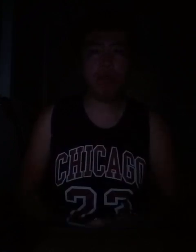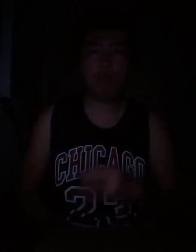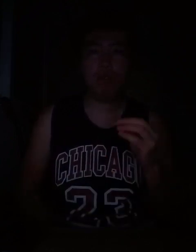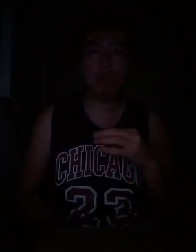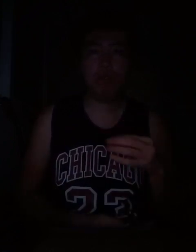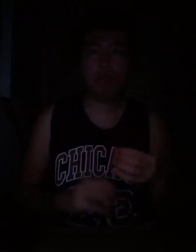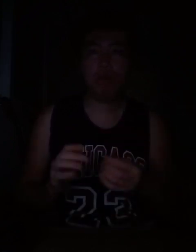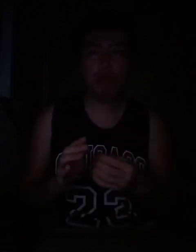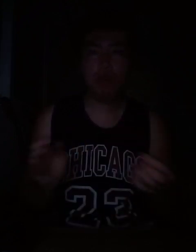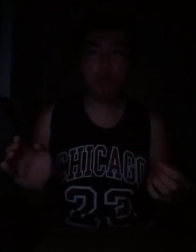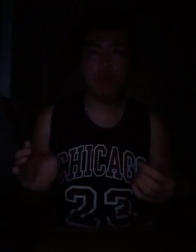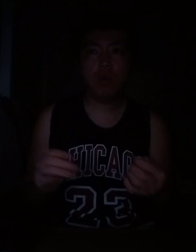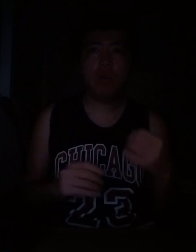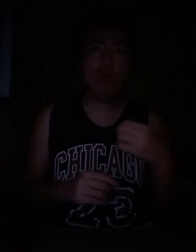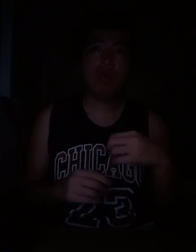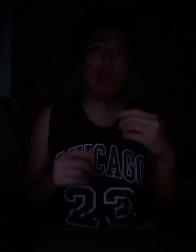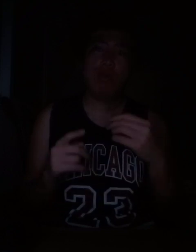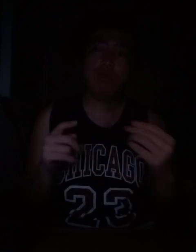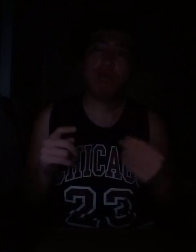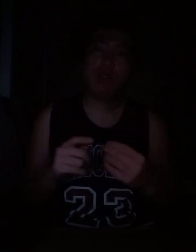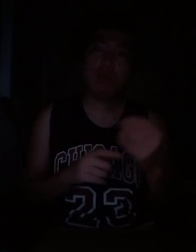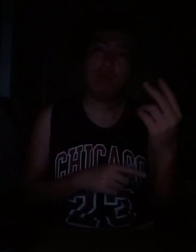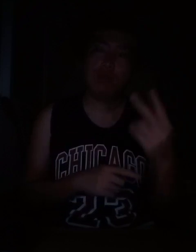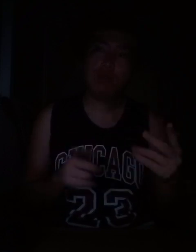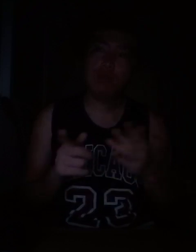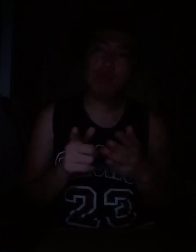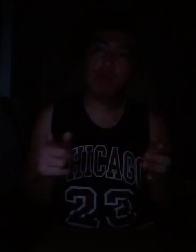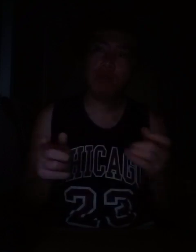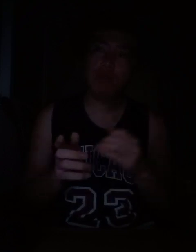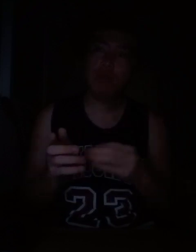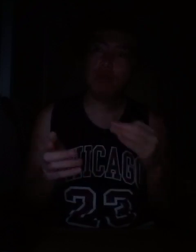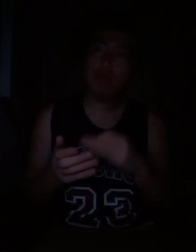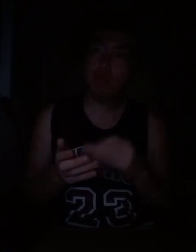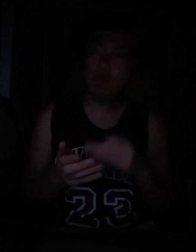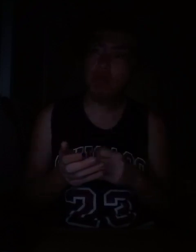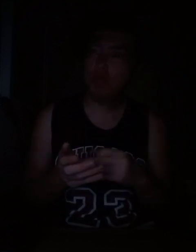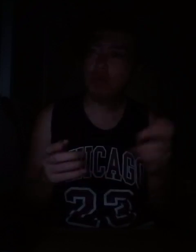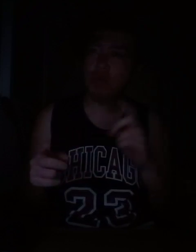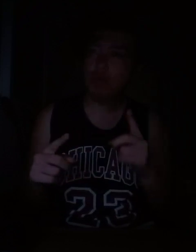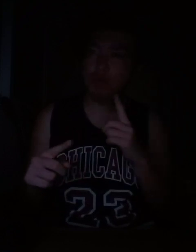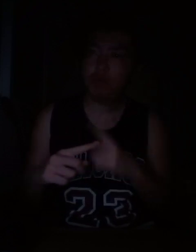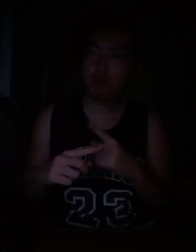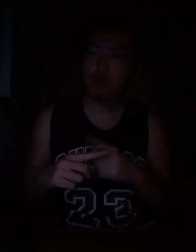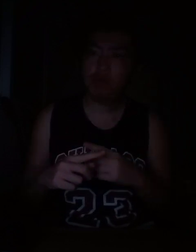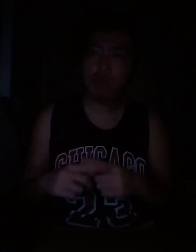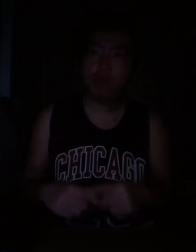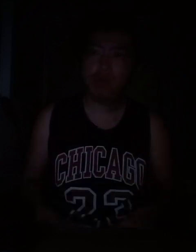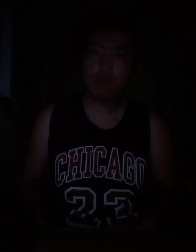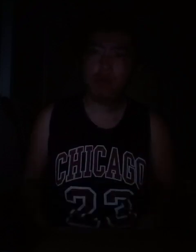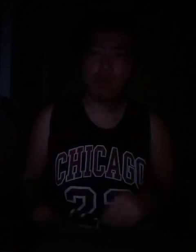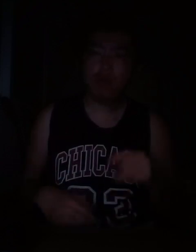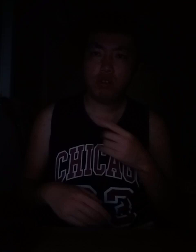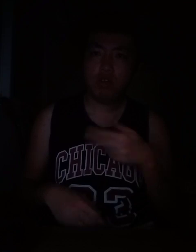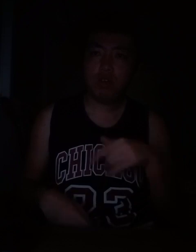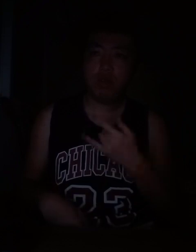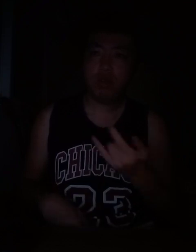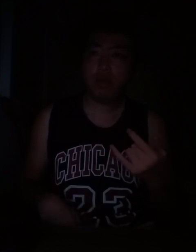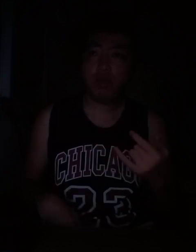공직자윤리법에 따르면 퇴직 이후 3년간 영향력을 행사할 수 있는 기관에 취업할 수 없습니다. 취업을 위해선